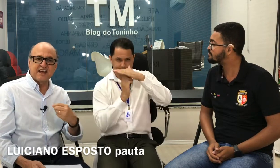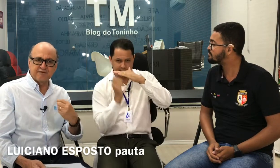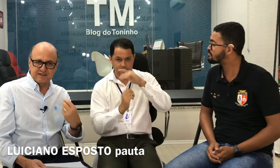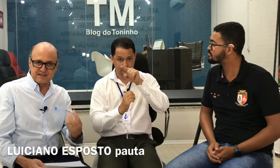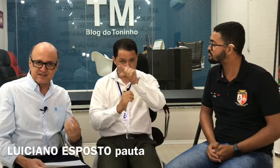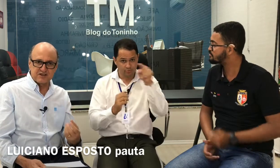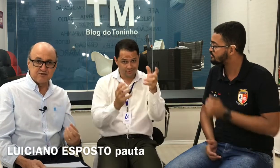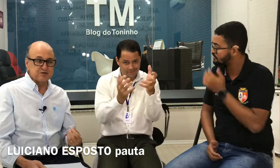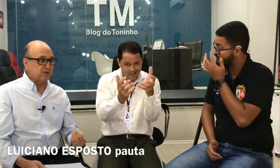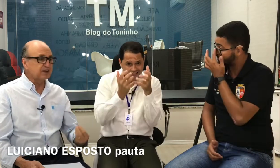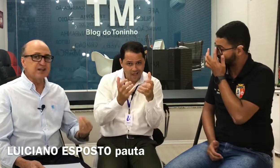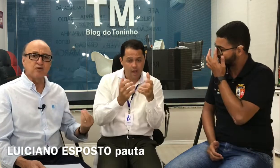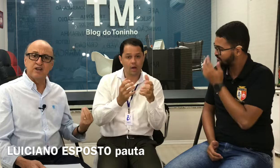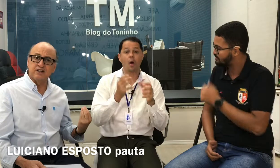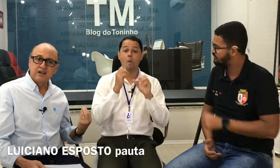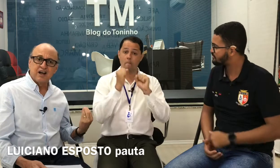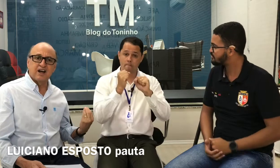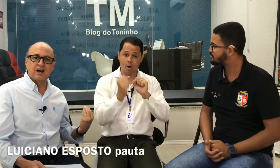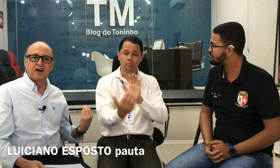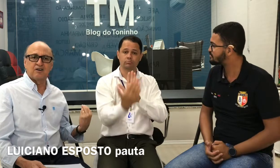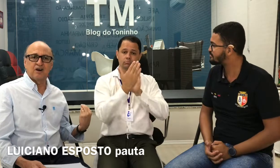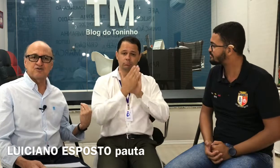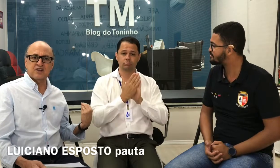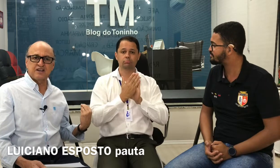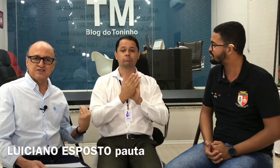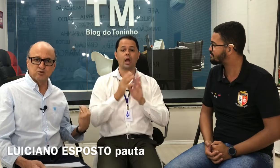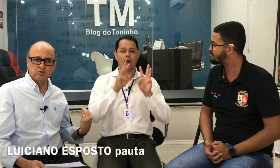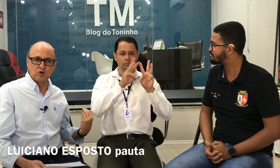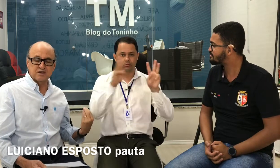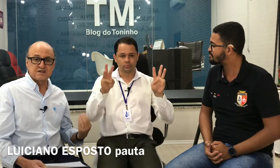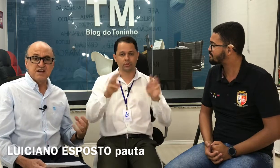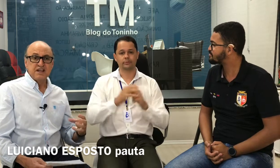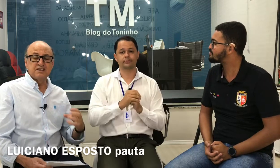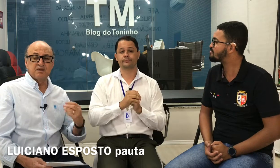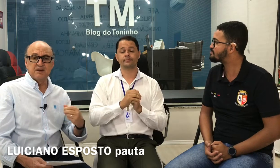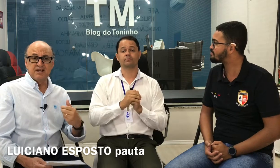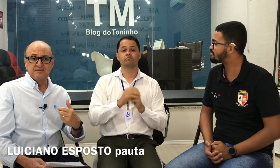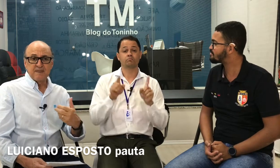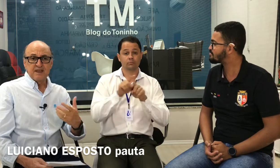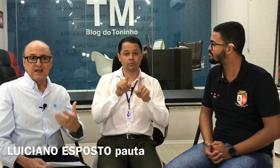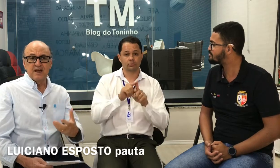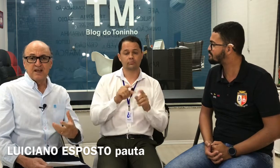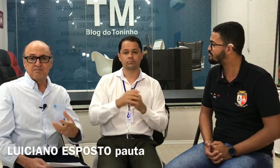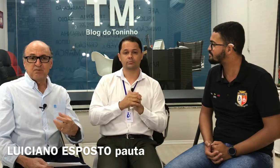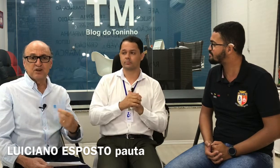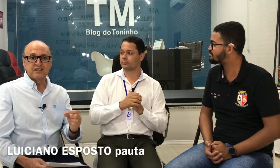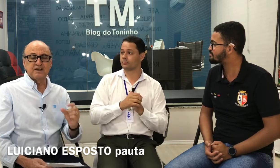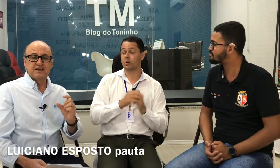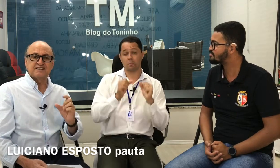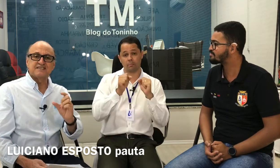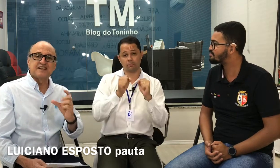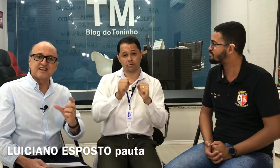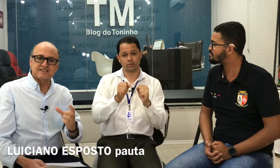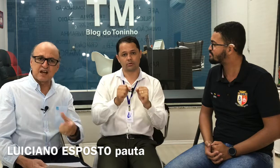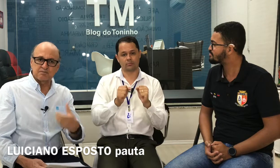fazer esse serviço podem recorrer ao site do Douglas. E também podem sinalizar para um